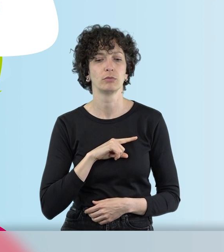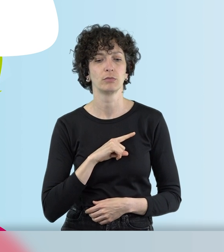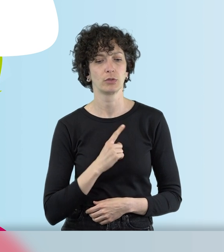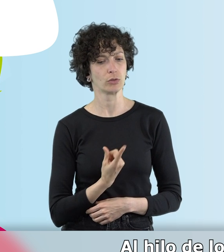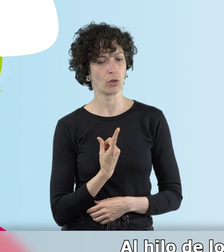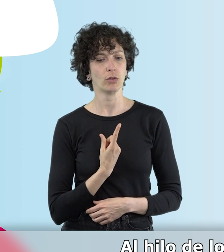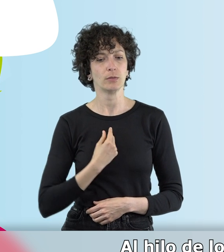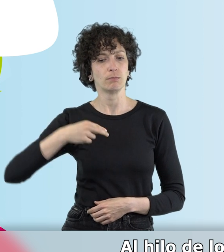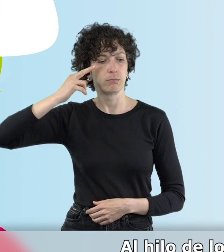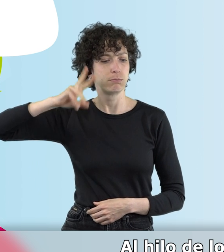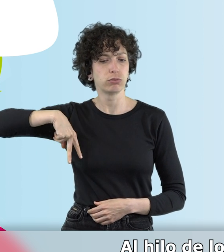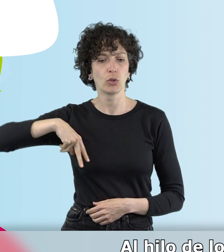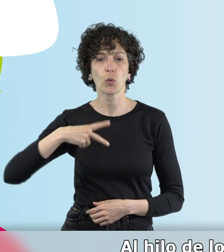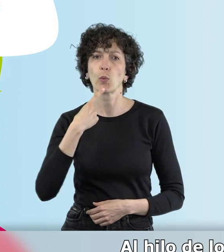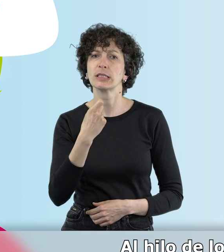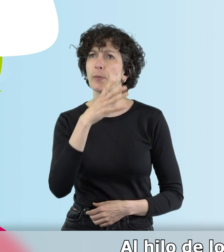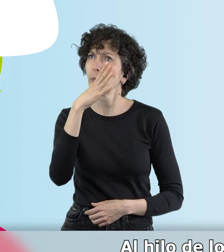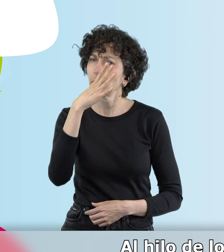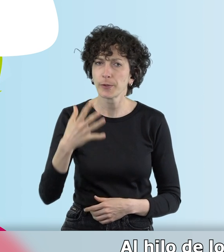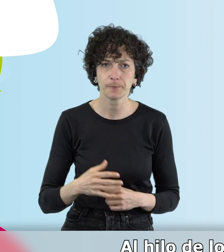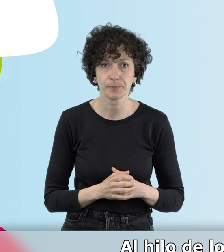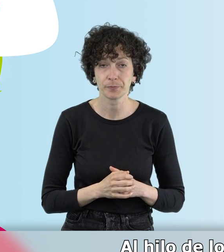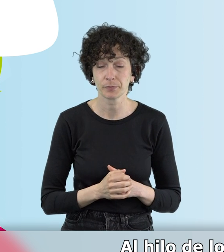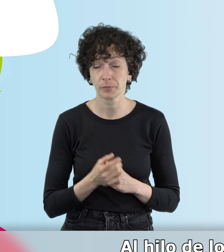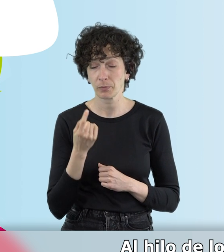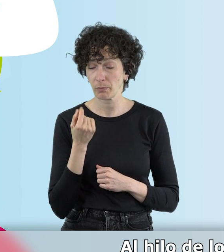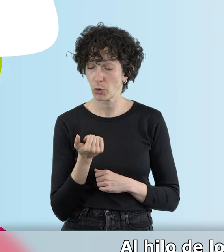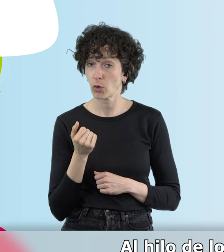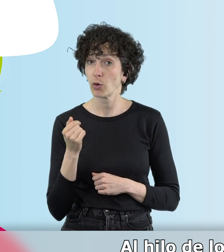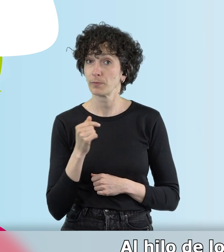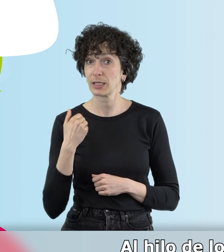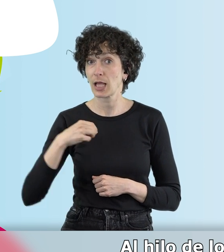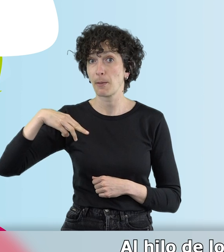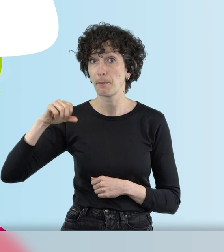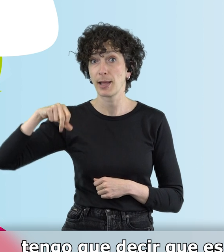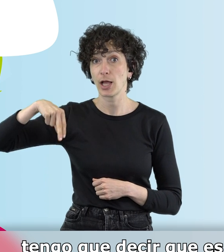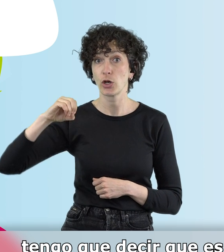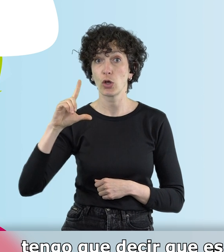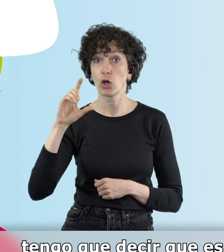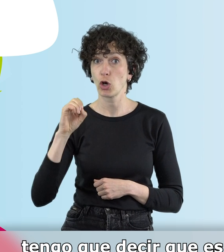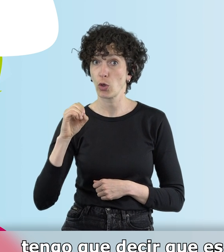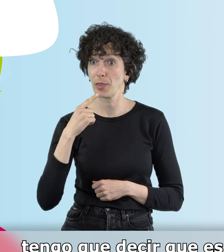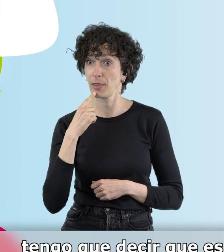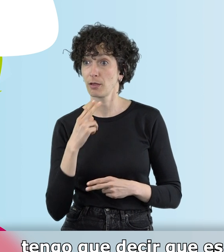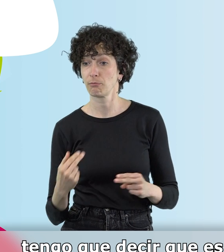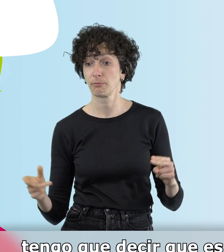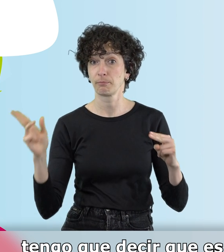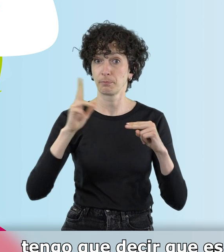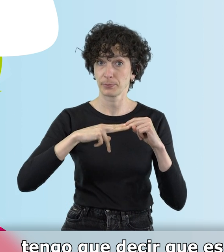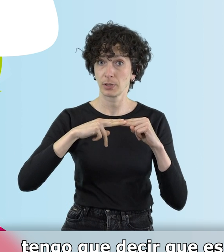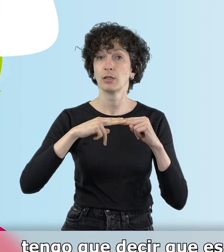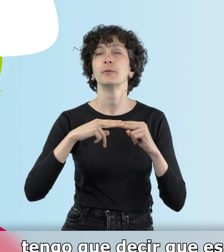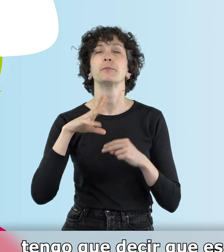solos? Bueno, pues un poco ya al hilo de lo que ha introducido Manolo, pues tengo que decir